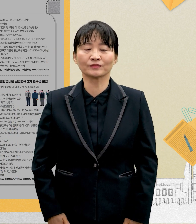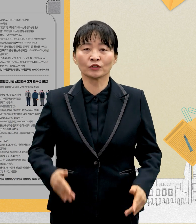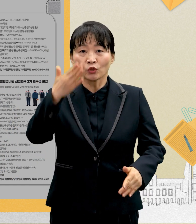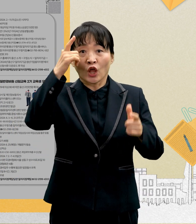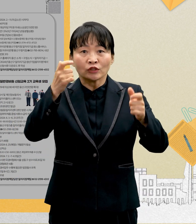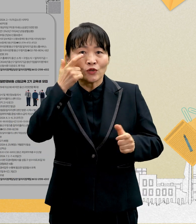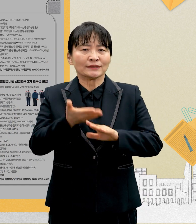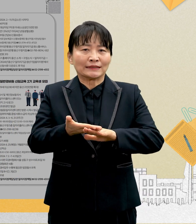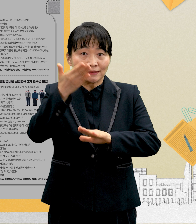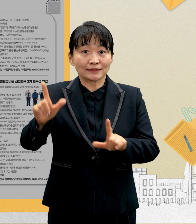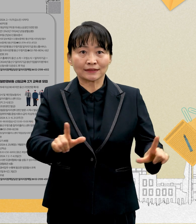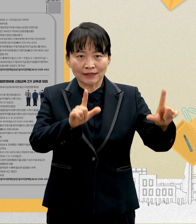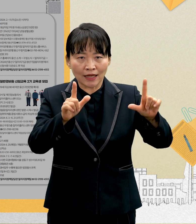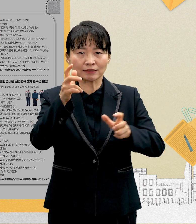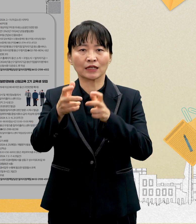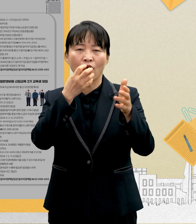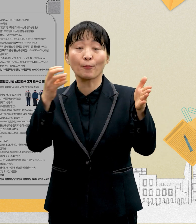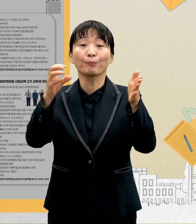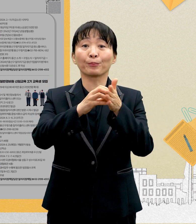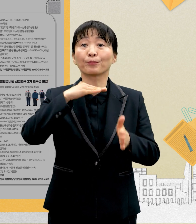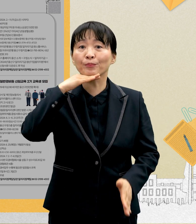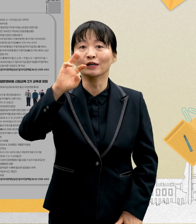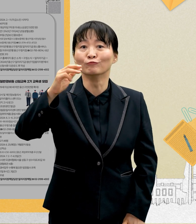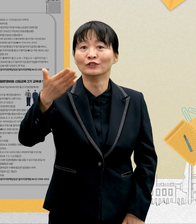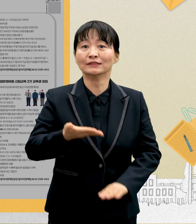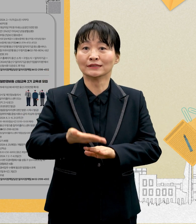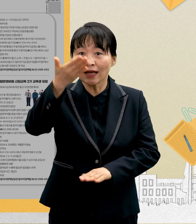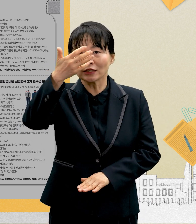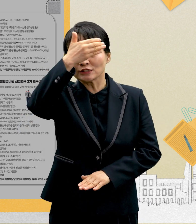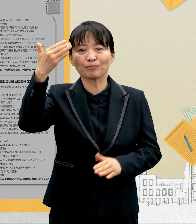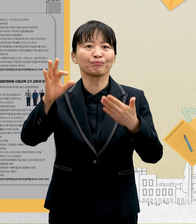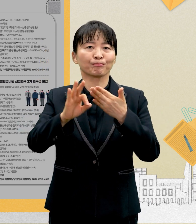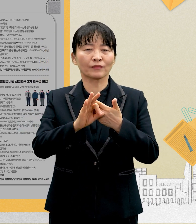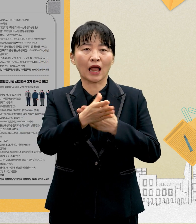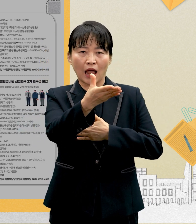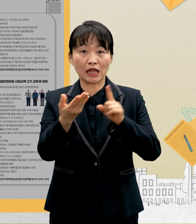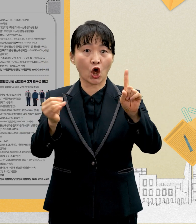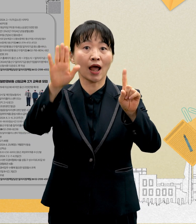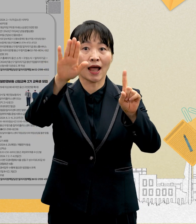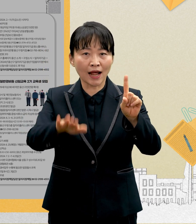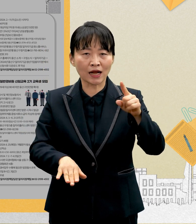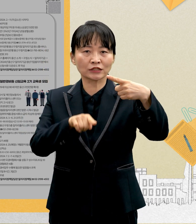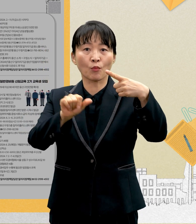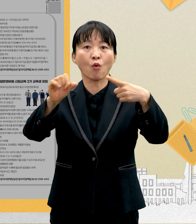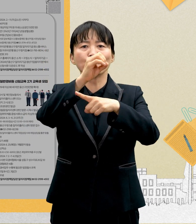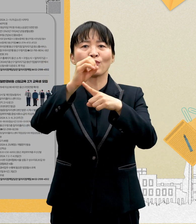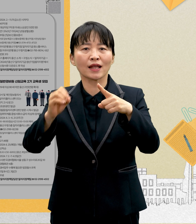거주하고 사업자 등록을 한 39세 이하 청년이라면 한도 1억 원 이내에서 1.5%의 저금리로